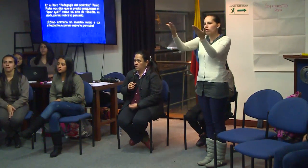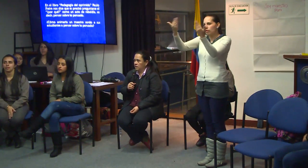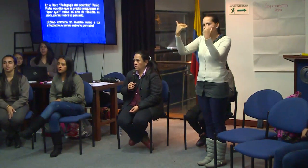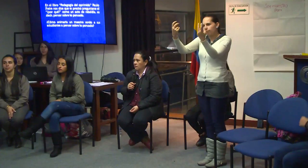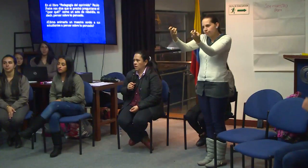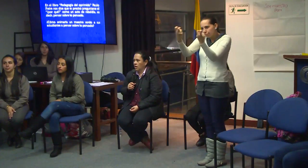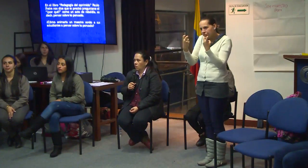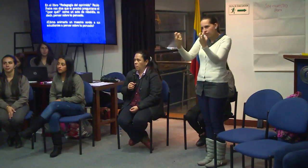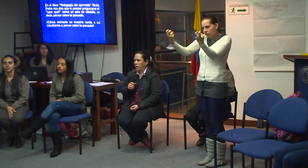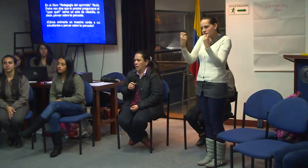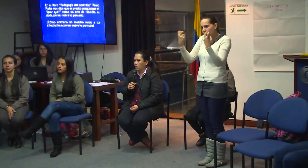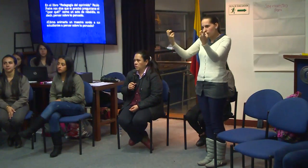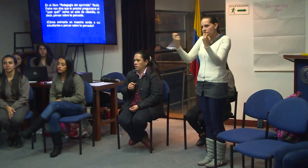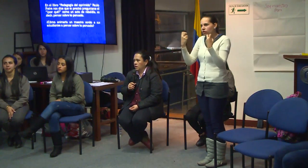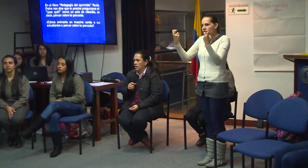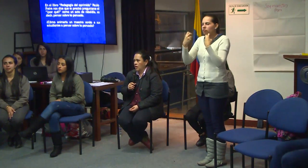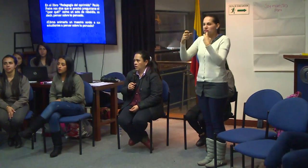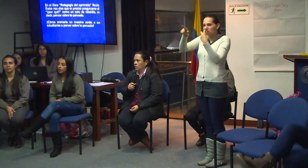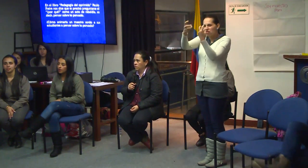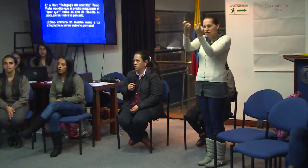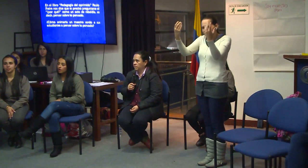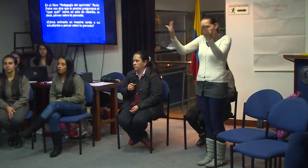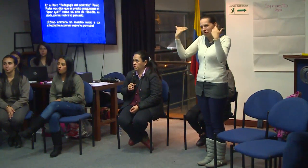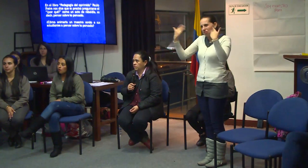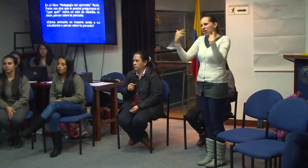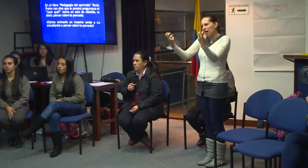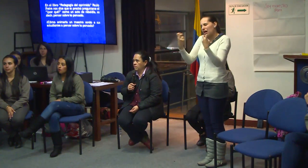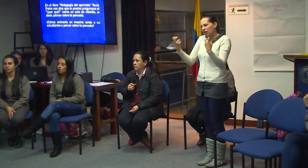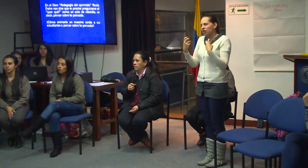adelante. Chévere que compartamos este escenario.